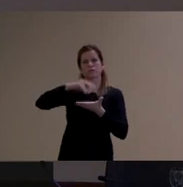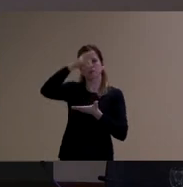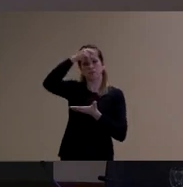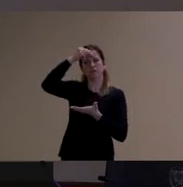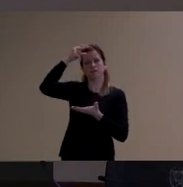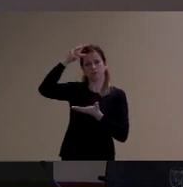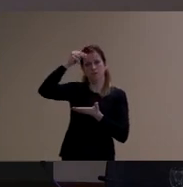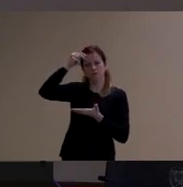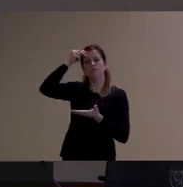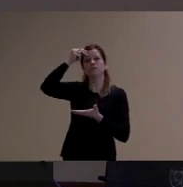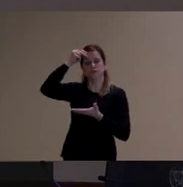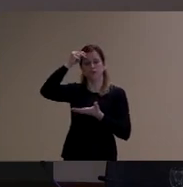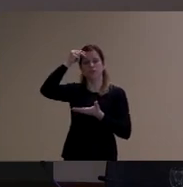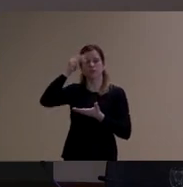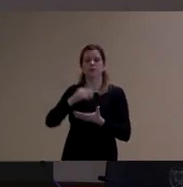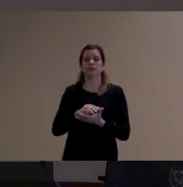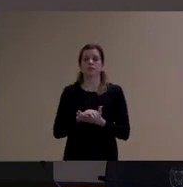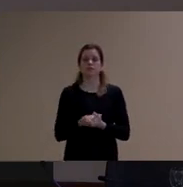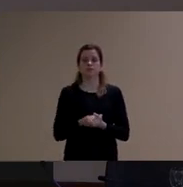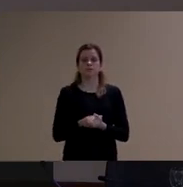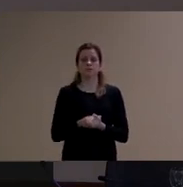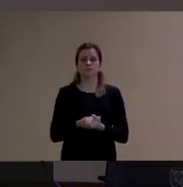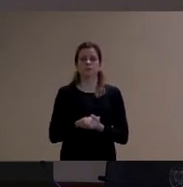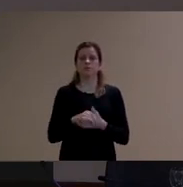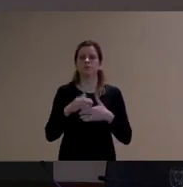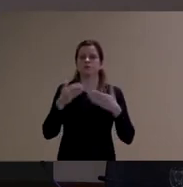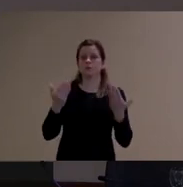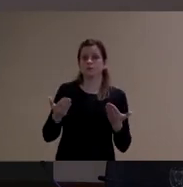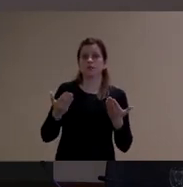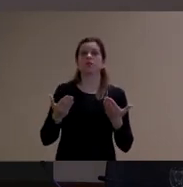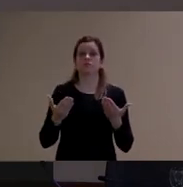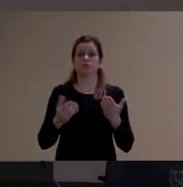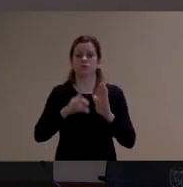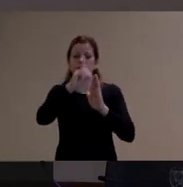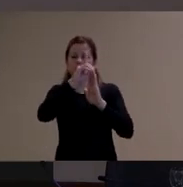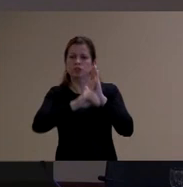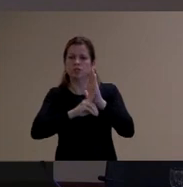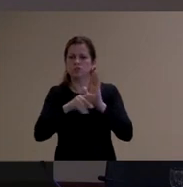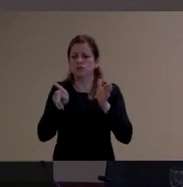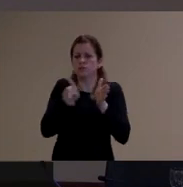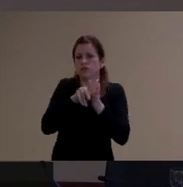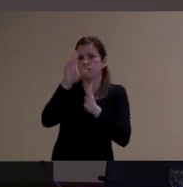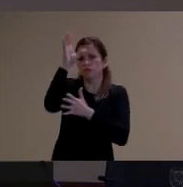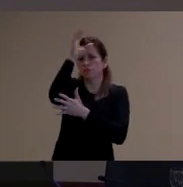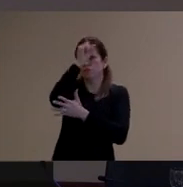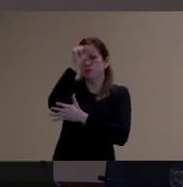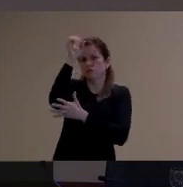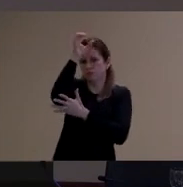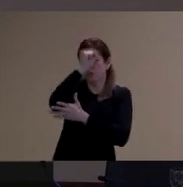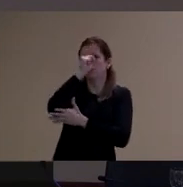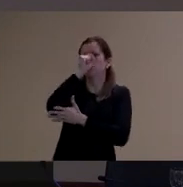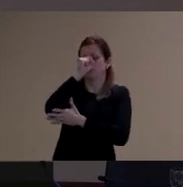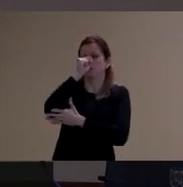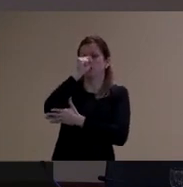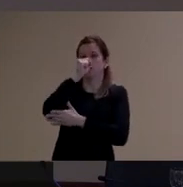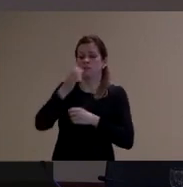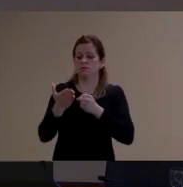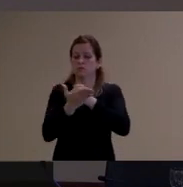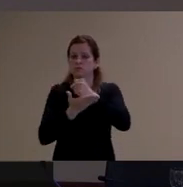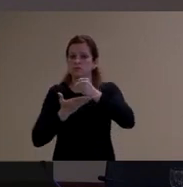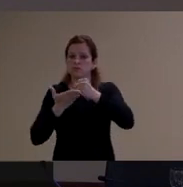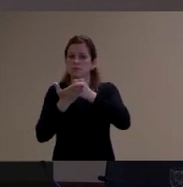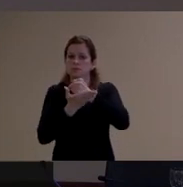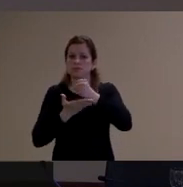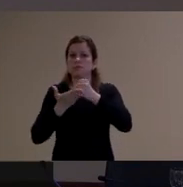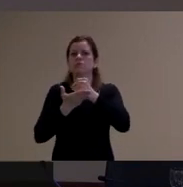né a denominação direitos de aprendizagem ela tem por base